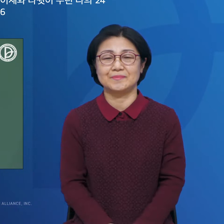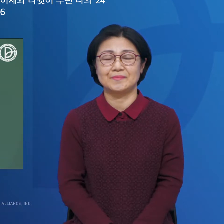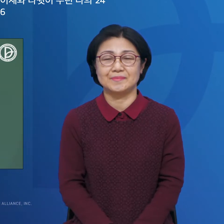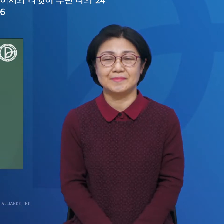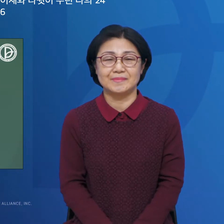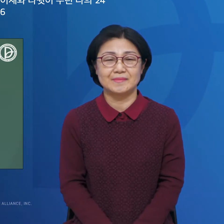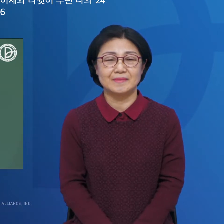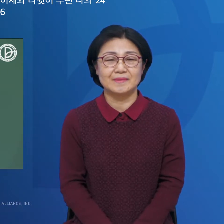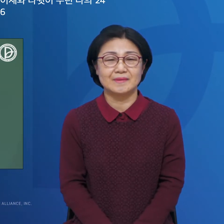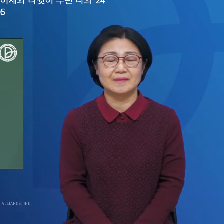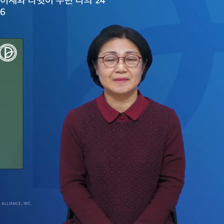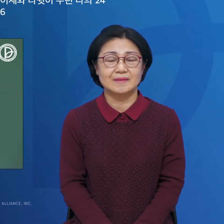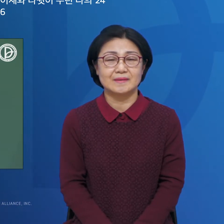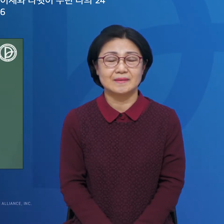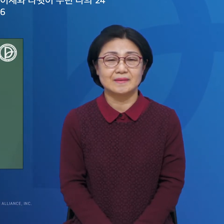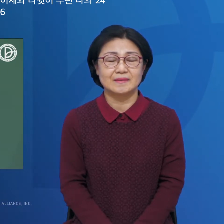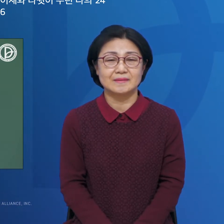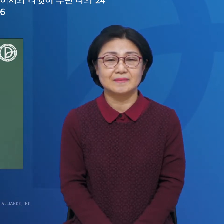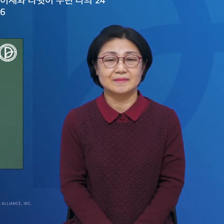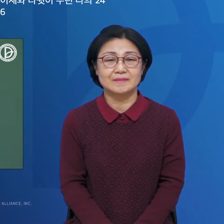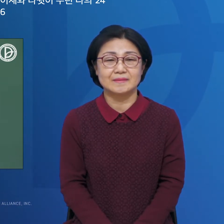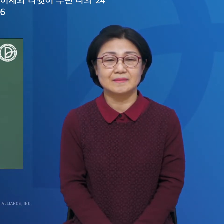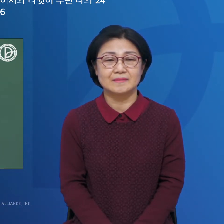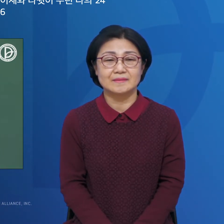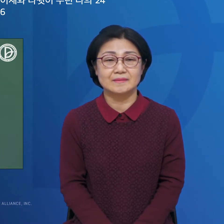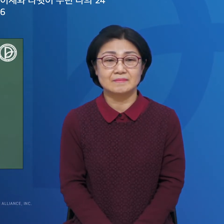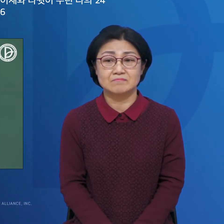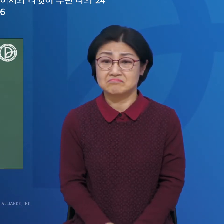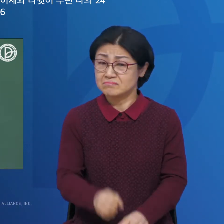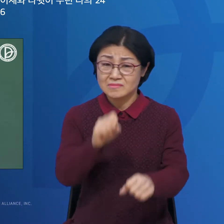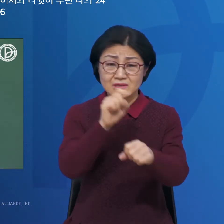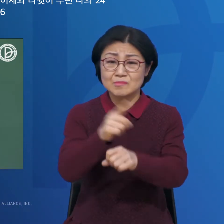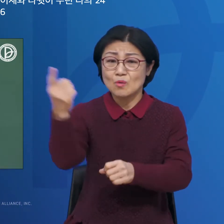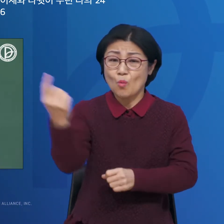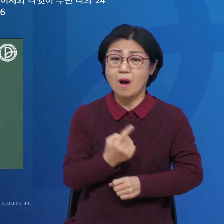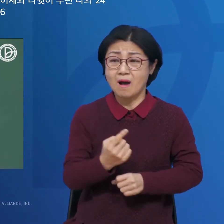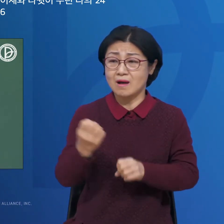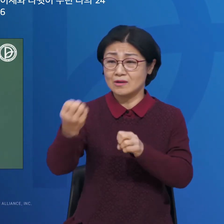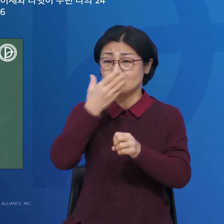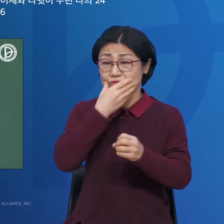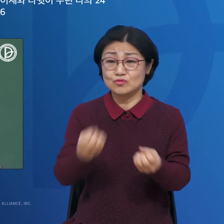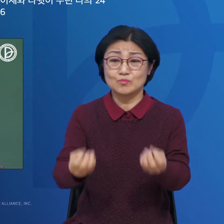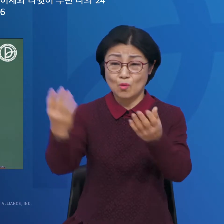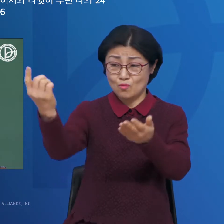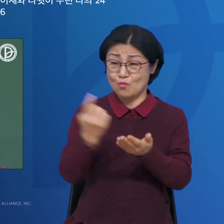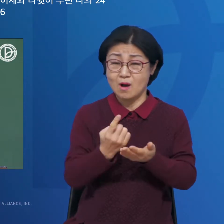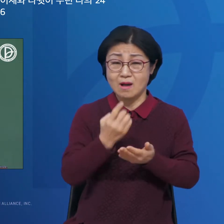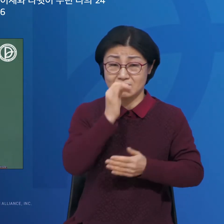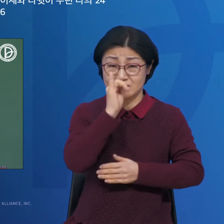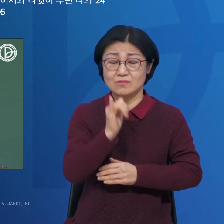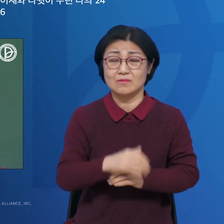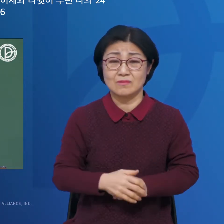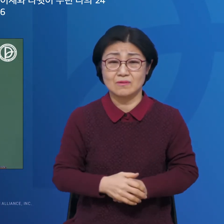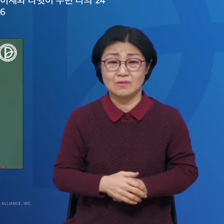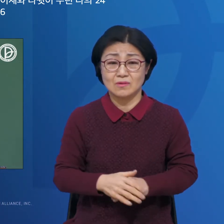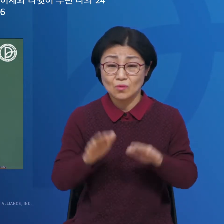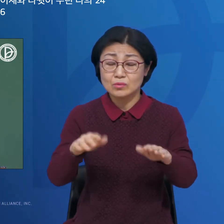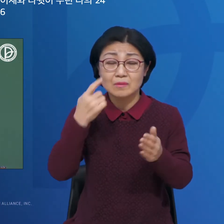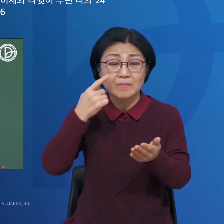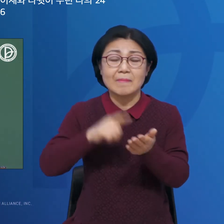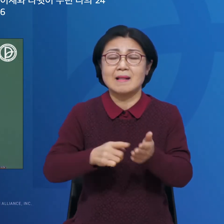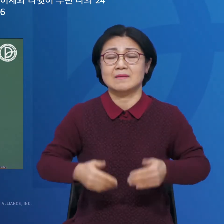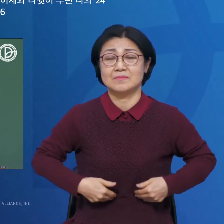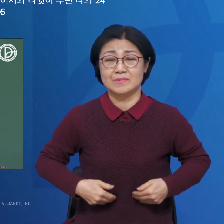this throughout your week. 그런데 여러분의 이 축복이 다 와 있다니까요. But already this 오늘 blessing has 찾으면 come to 돼요. you, and all you have to do is discover them 여러분이 today. 누군가